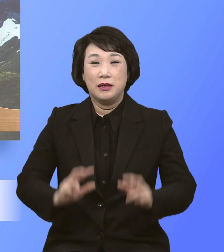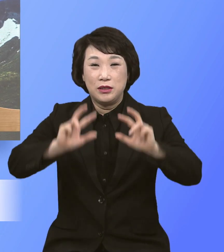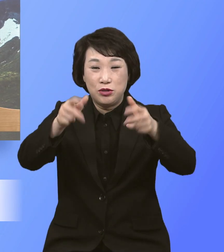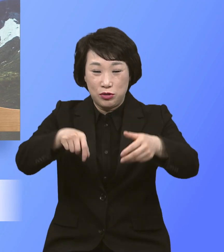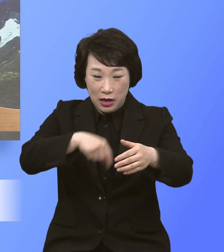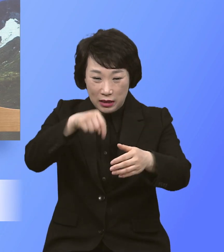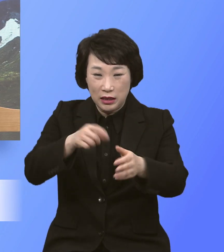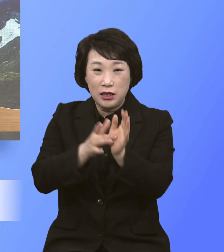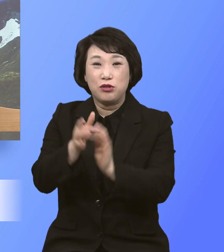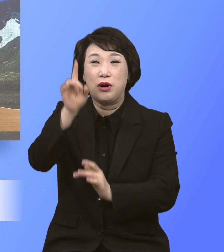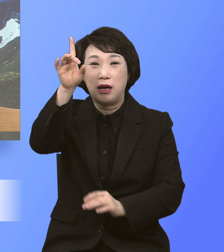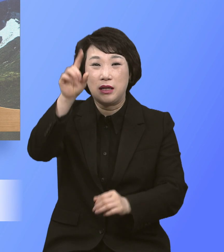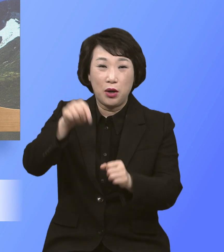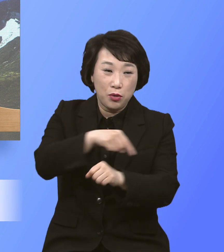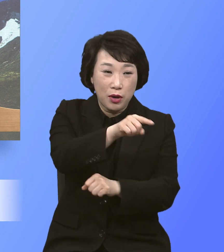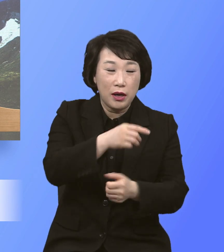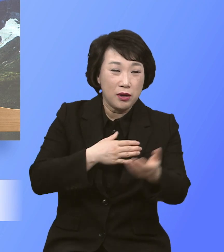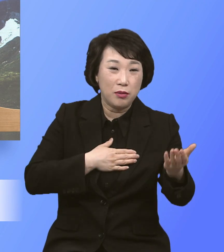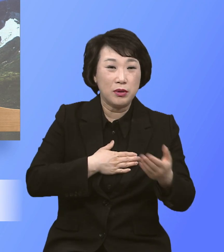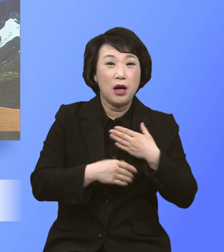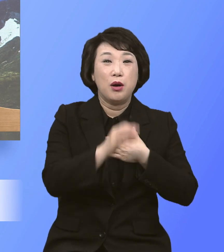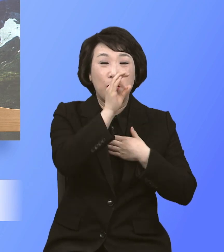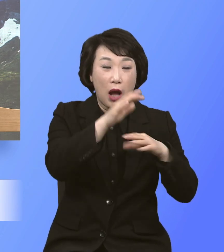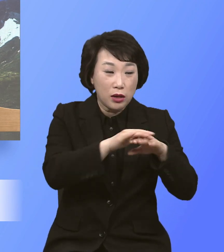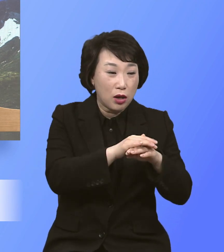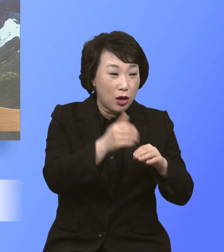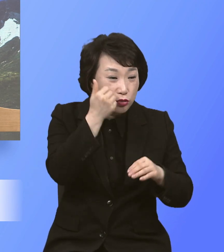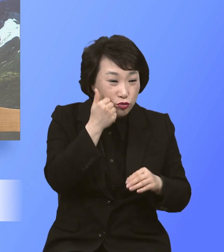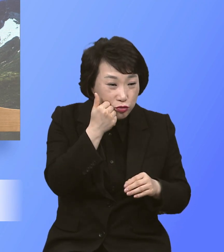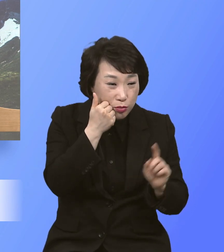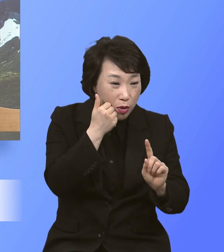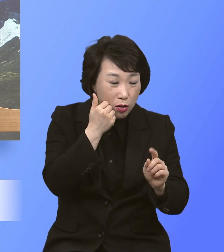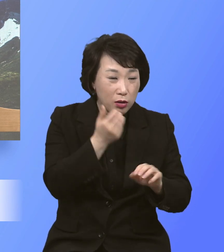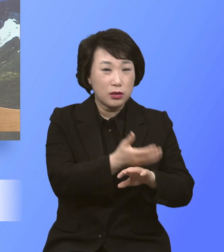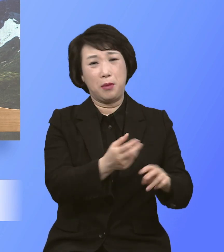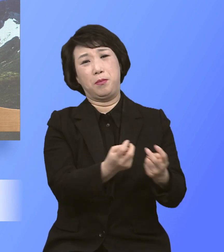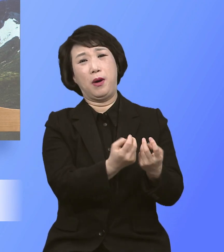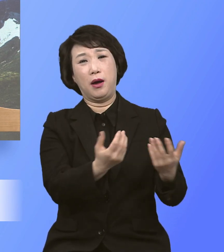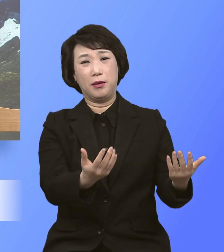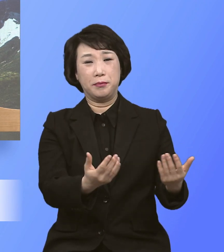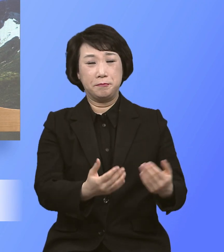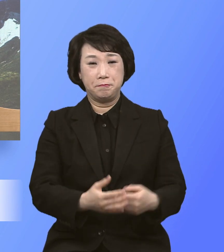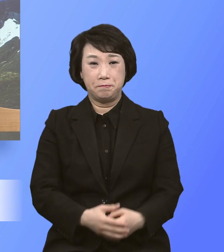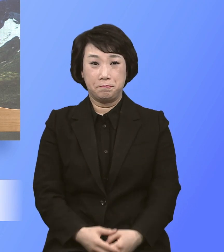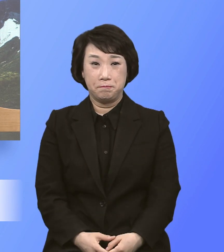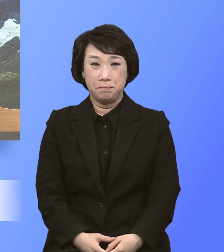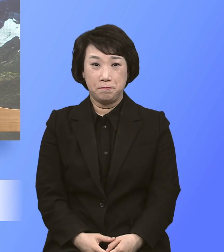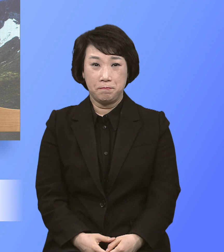지구상의 예수 후에 내 불가능을 해결할 수 있는 다른 방법은 없다.